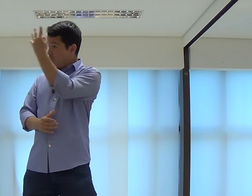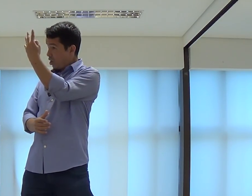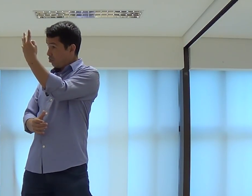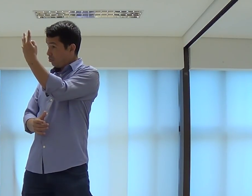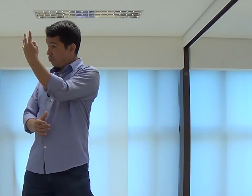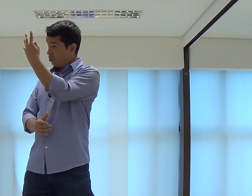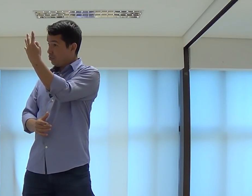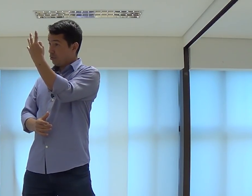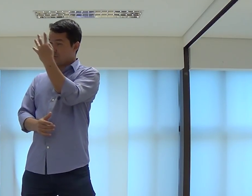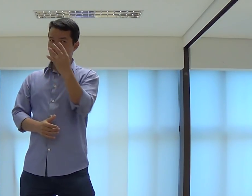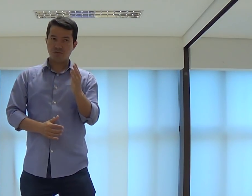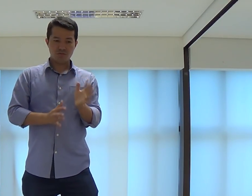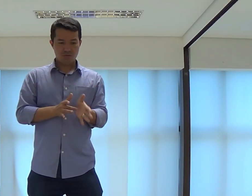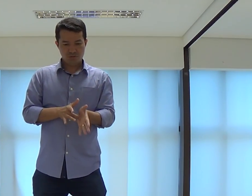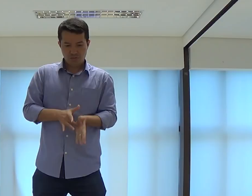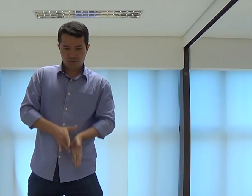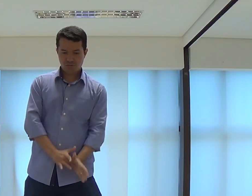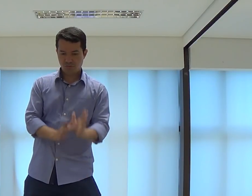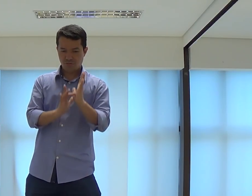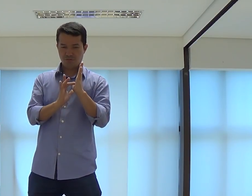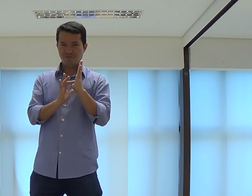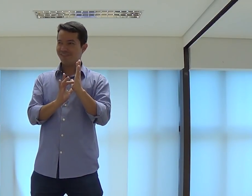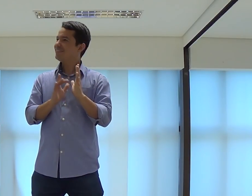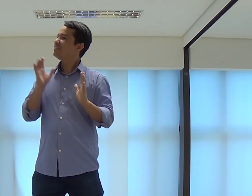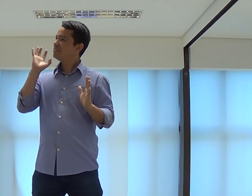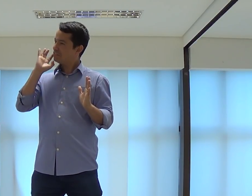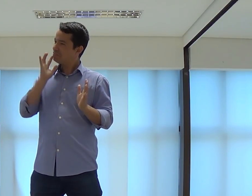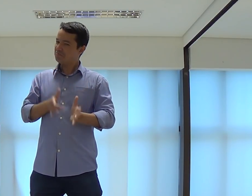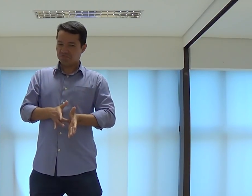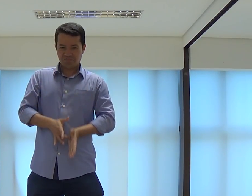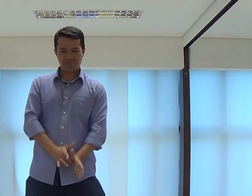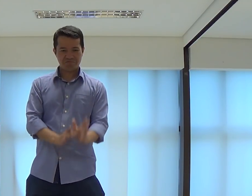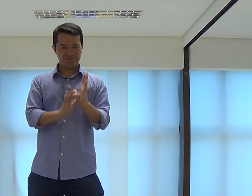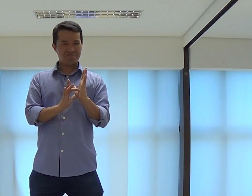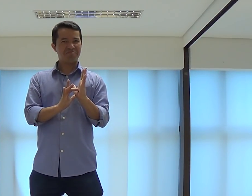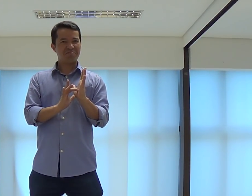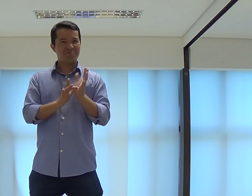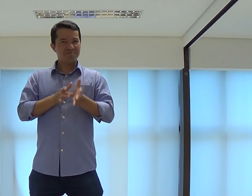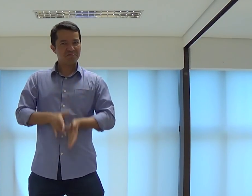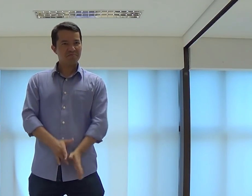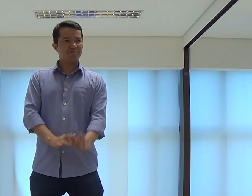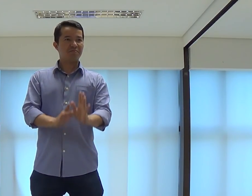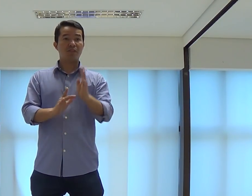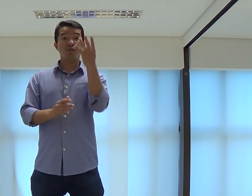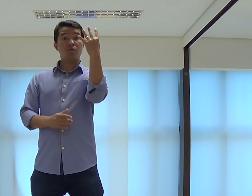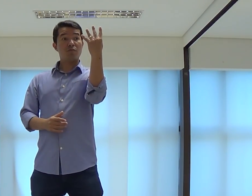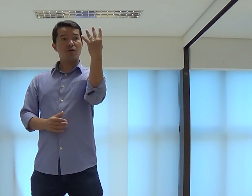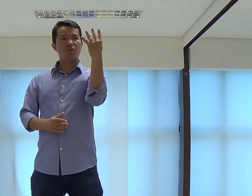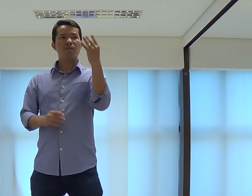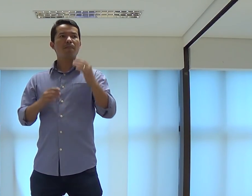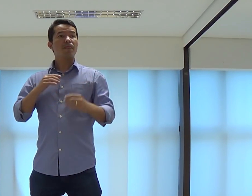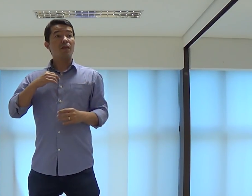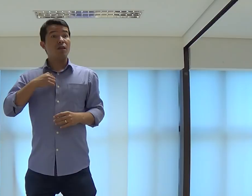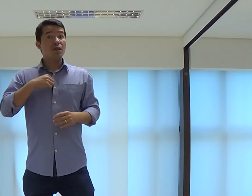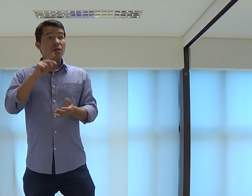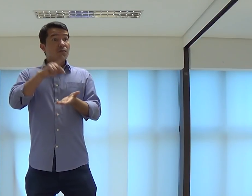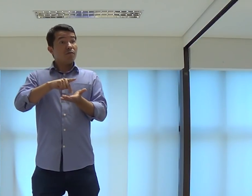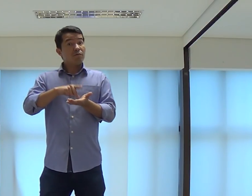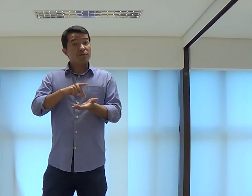Nossa, ó, quatro então? Tá, esse também. Ó, esse é legal também, esse não. Então são quatro,